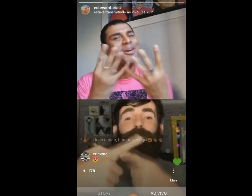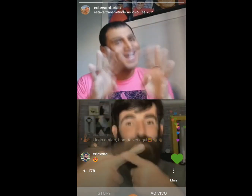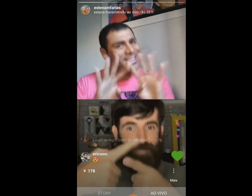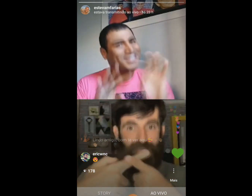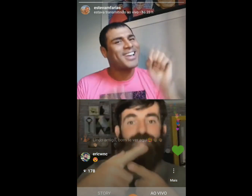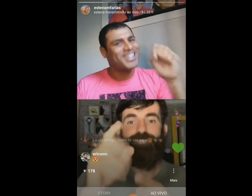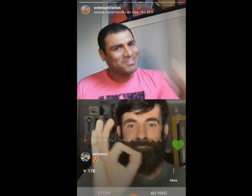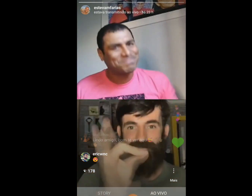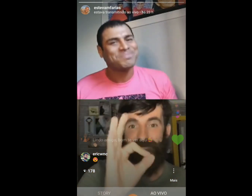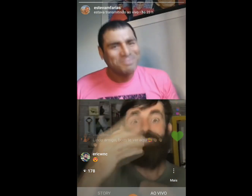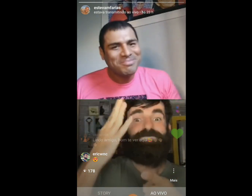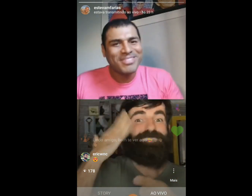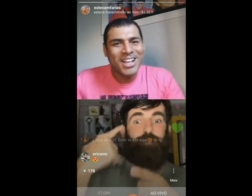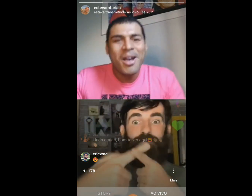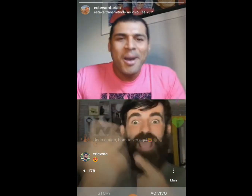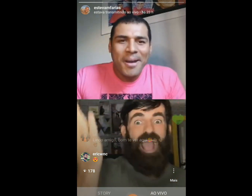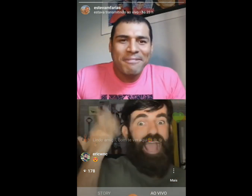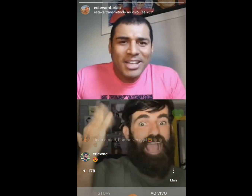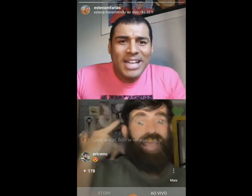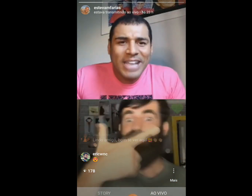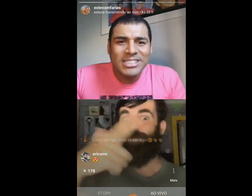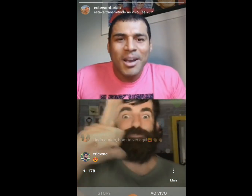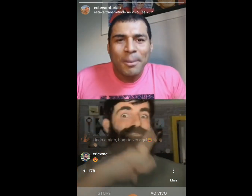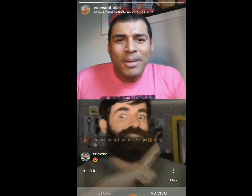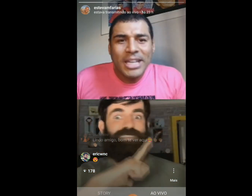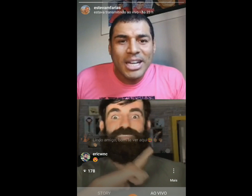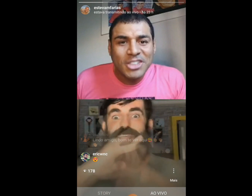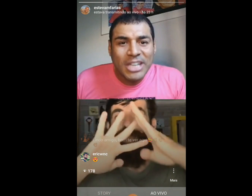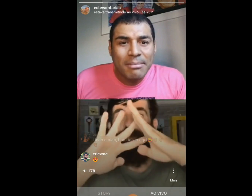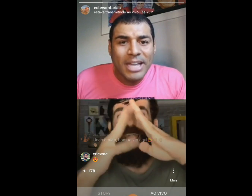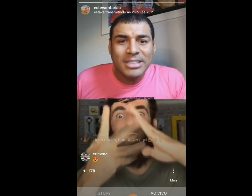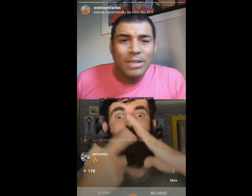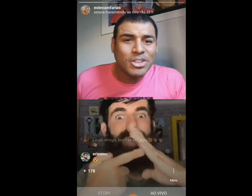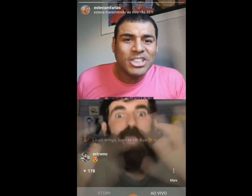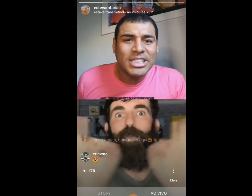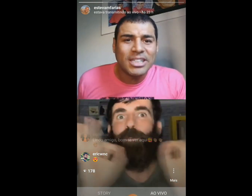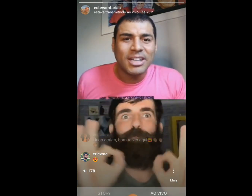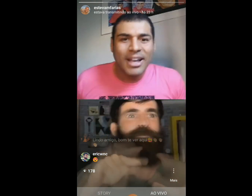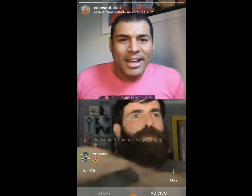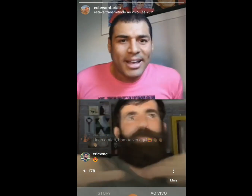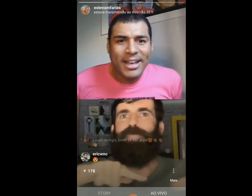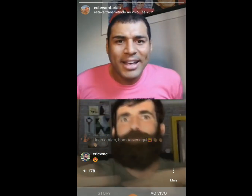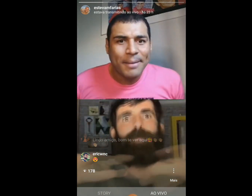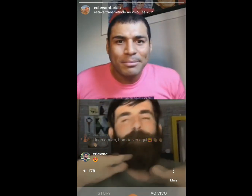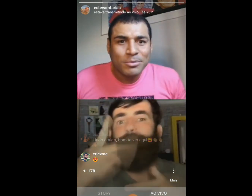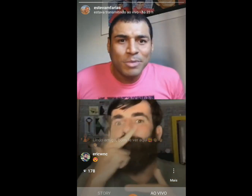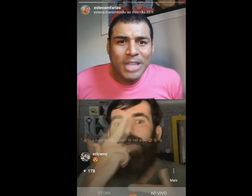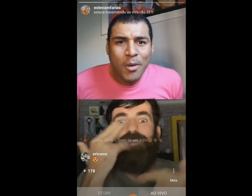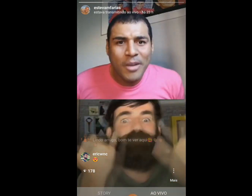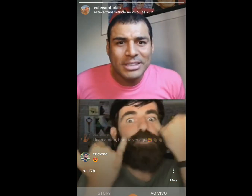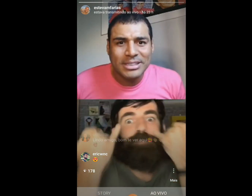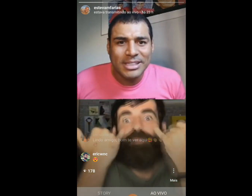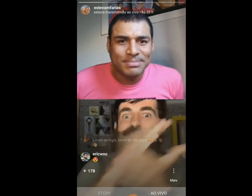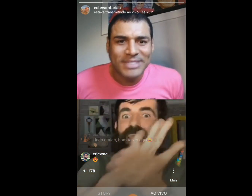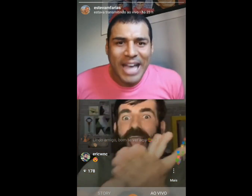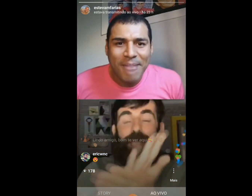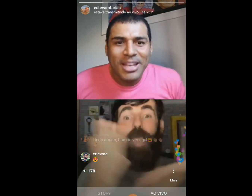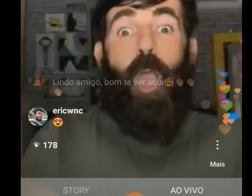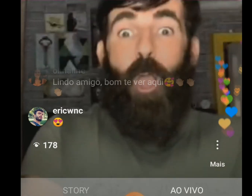quarentena. Certamente. Sabe por quê? Antes da quarentena não tinha informação, porque as pessoas trabalhavam, não tinha